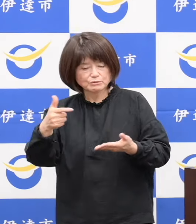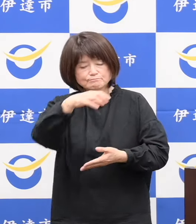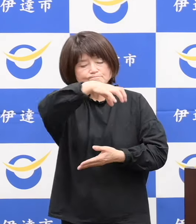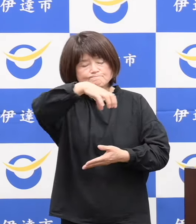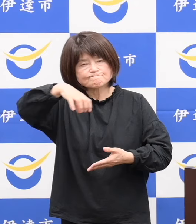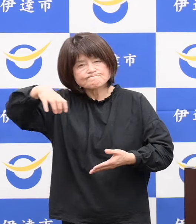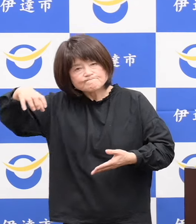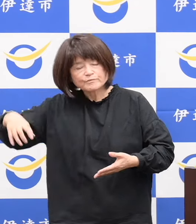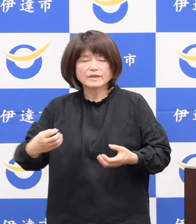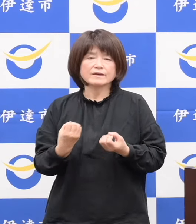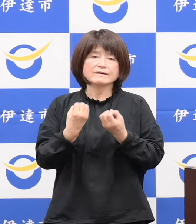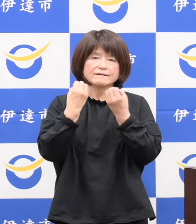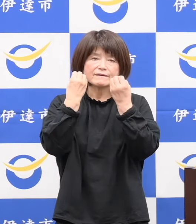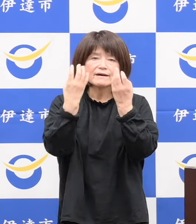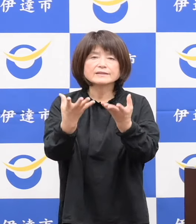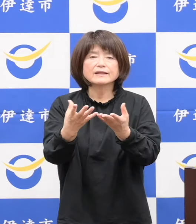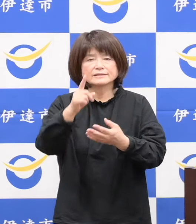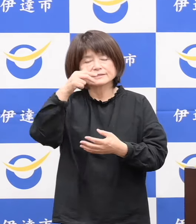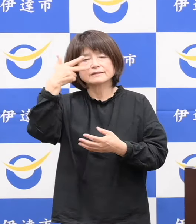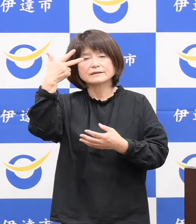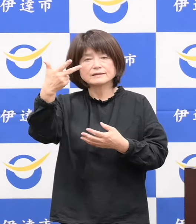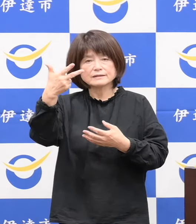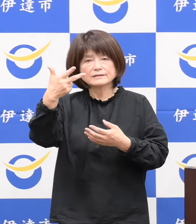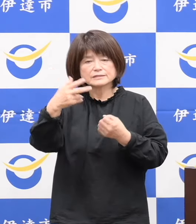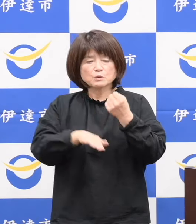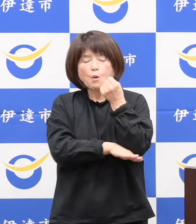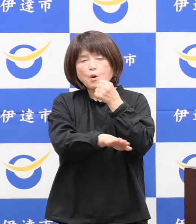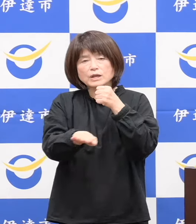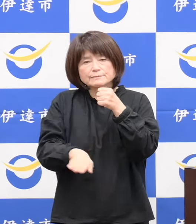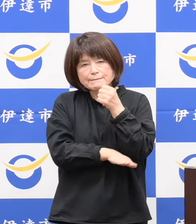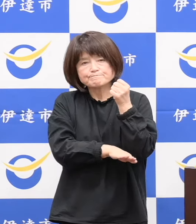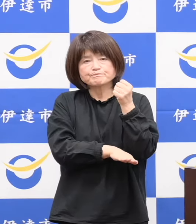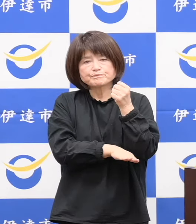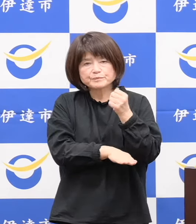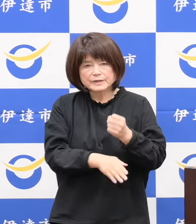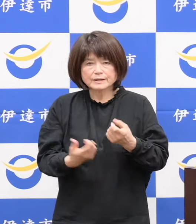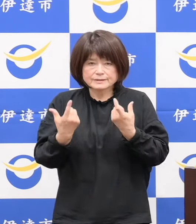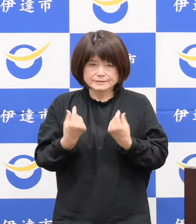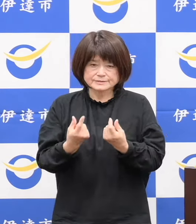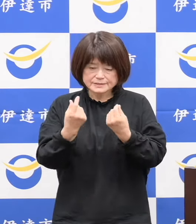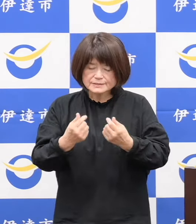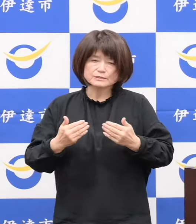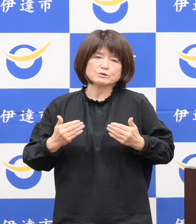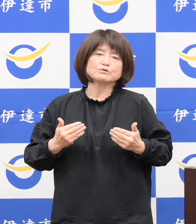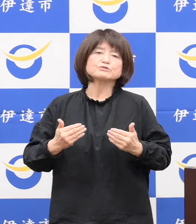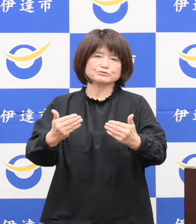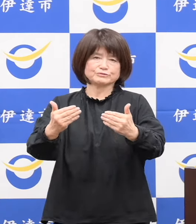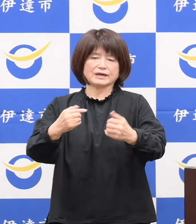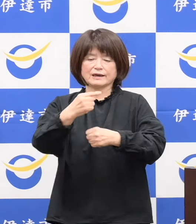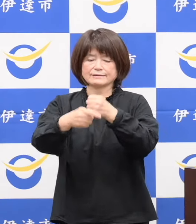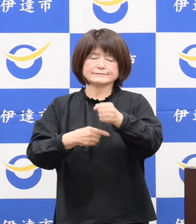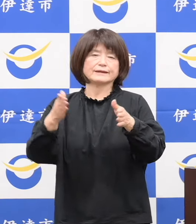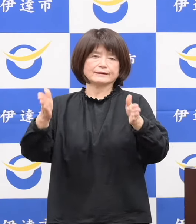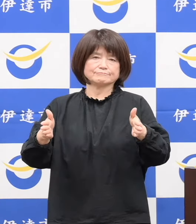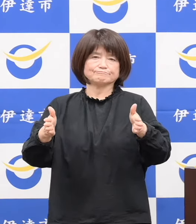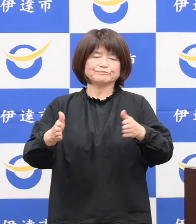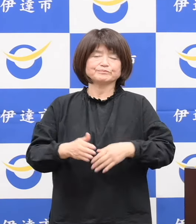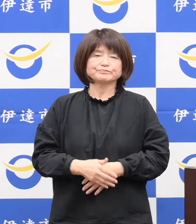野で新しい伊達市の基盤づくりが着実に進んだ年でもありました。